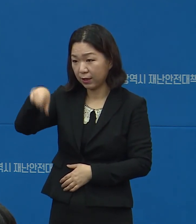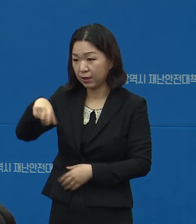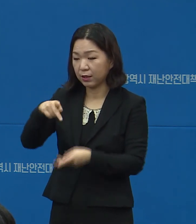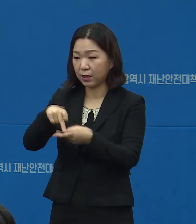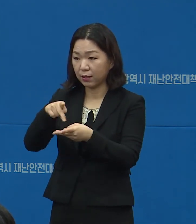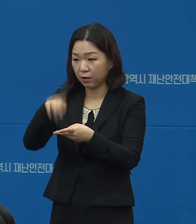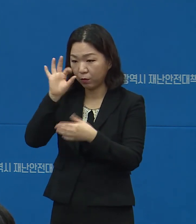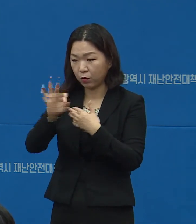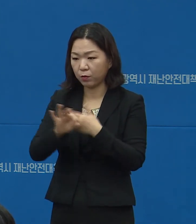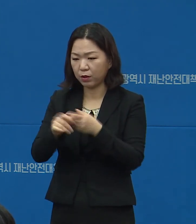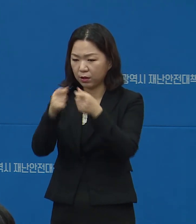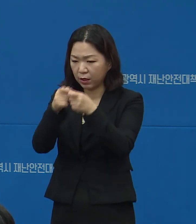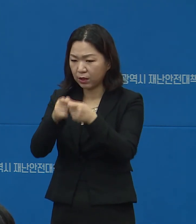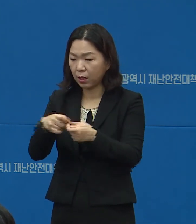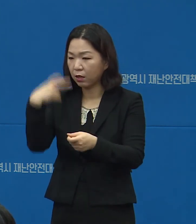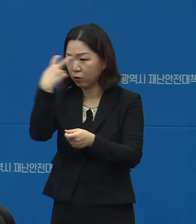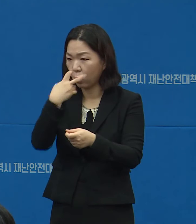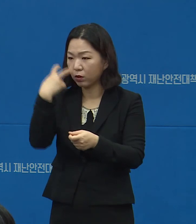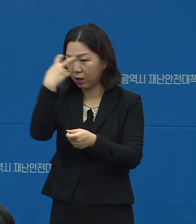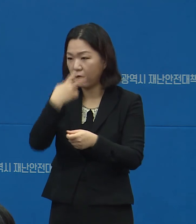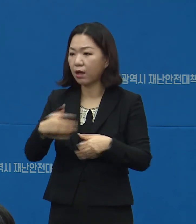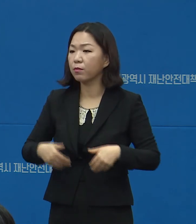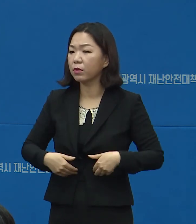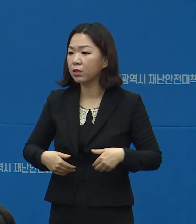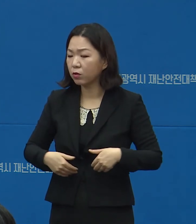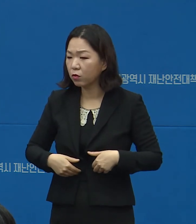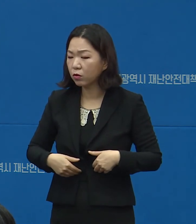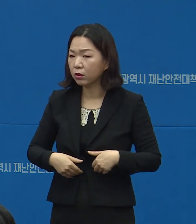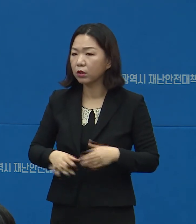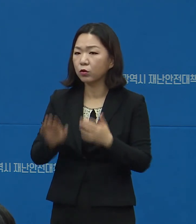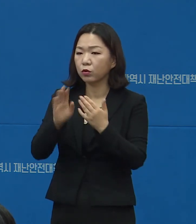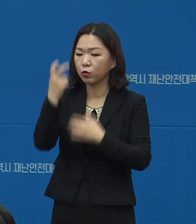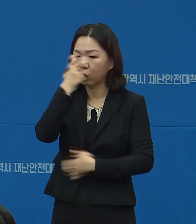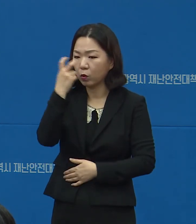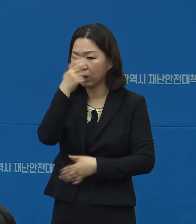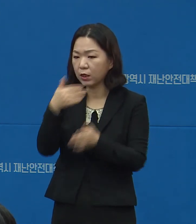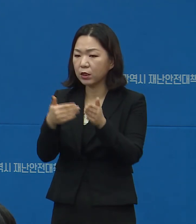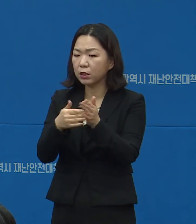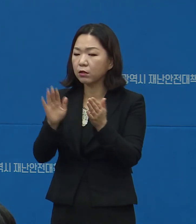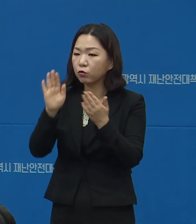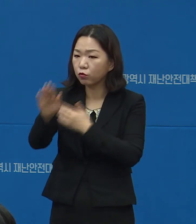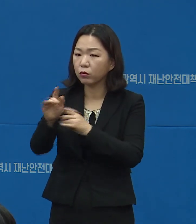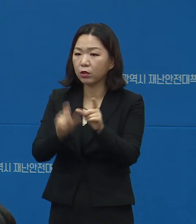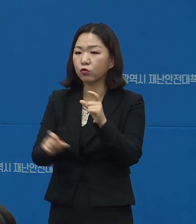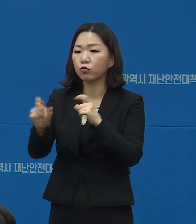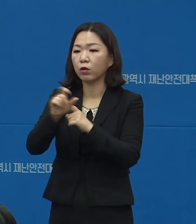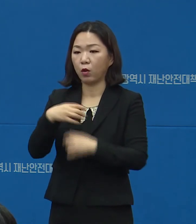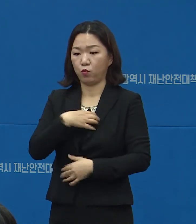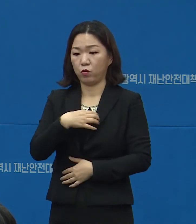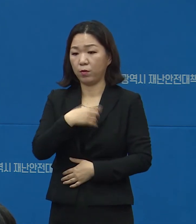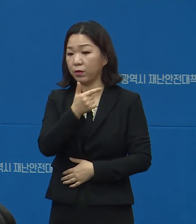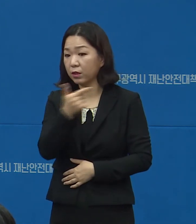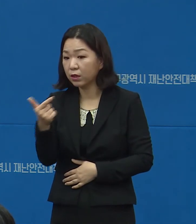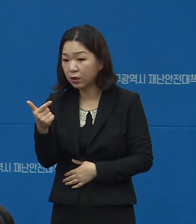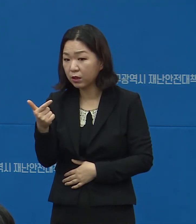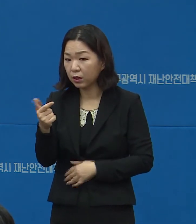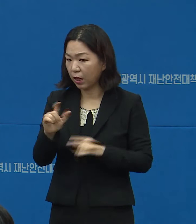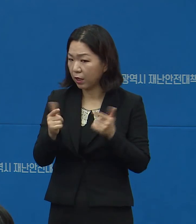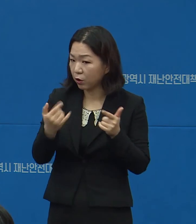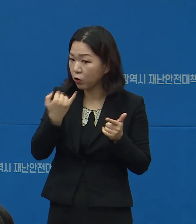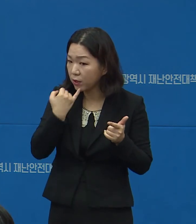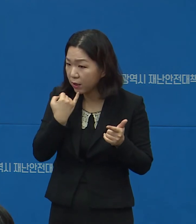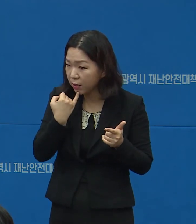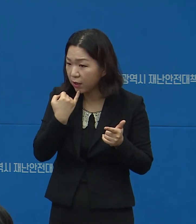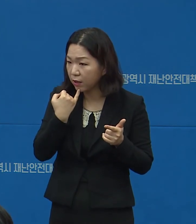더 자세한 역학조사를 해봐야지 이 어떤 추가적인 발생 위험의 가능성에 대해서